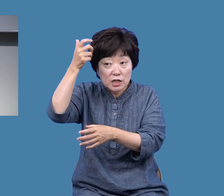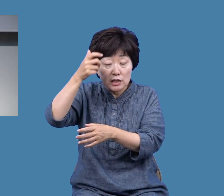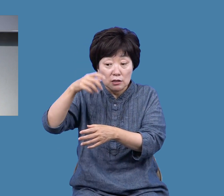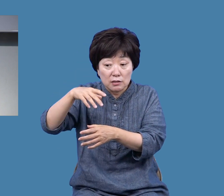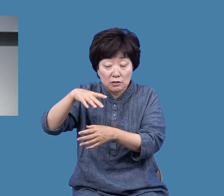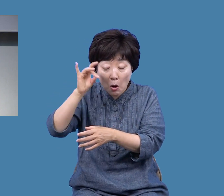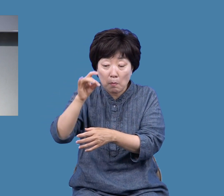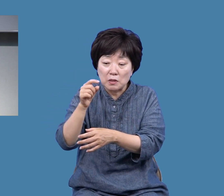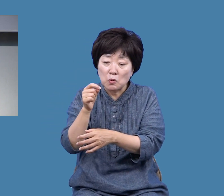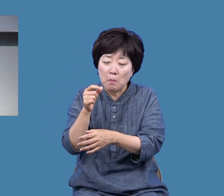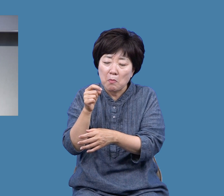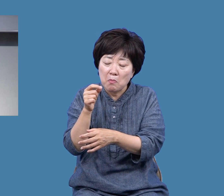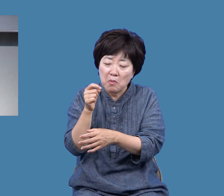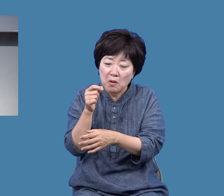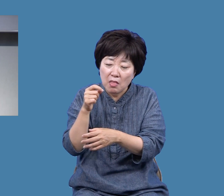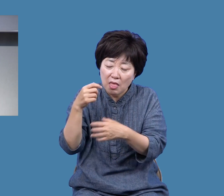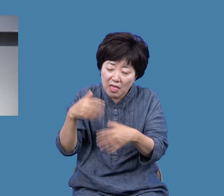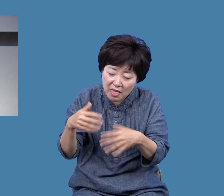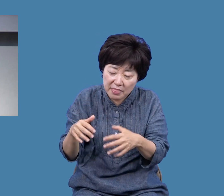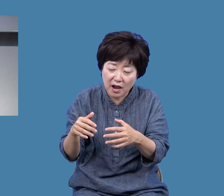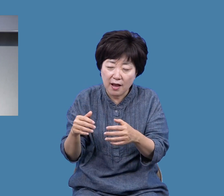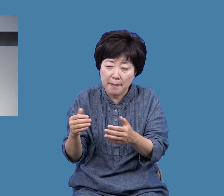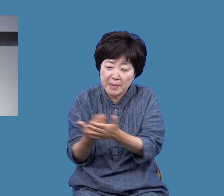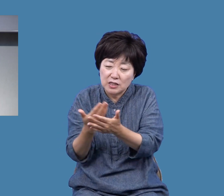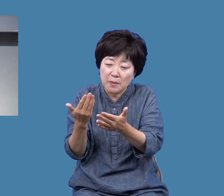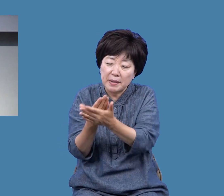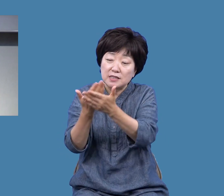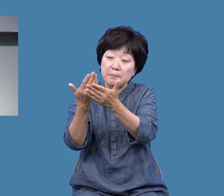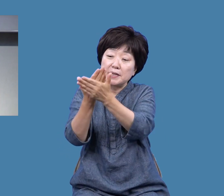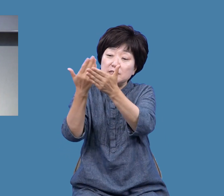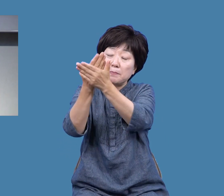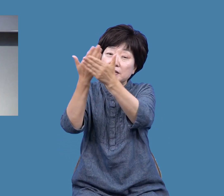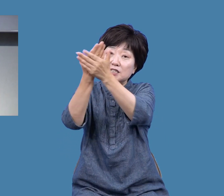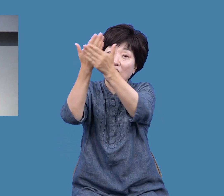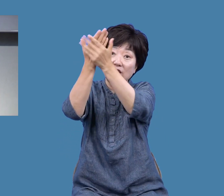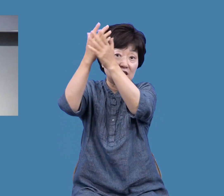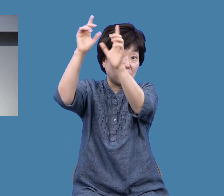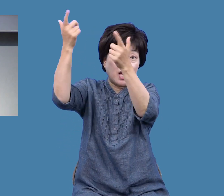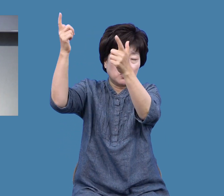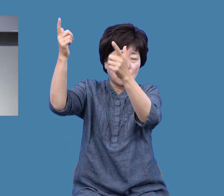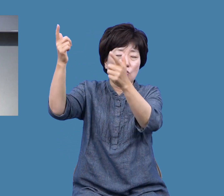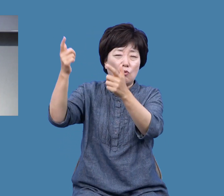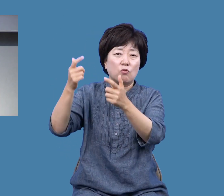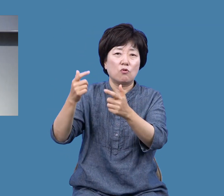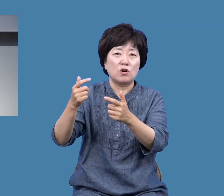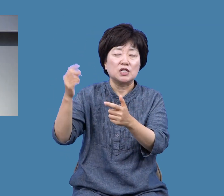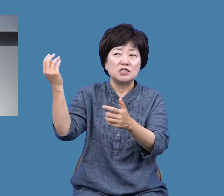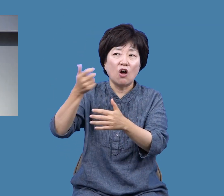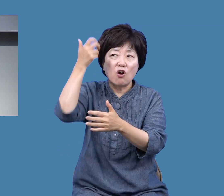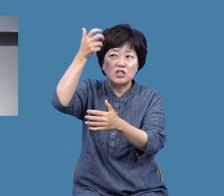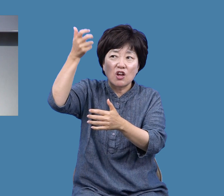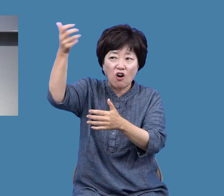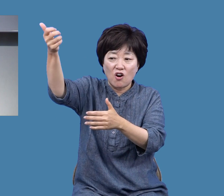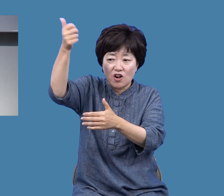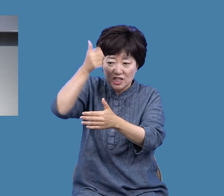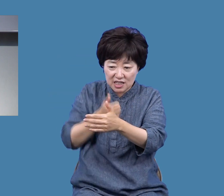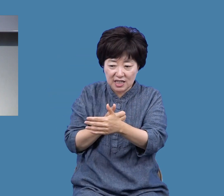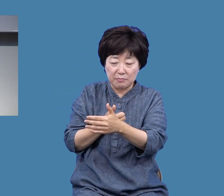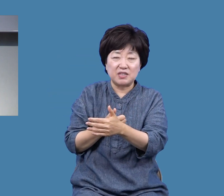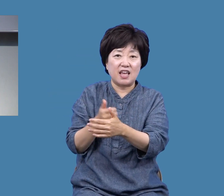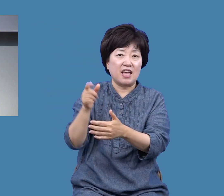발전하고, 그래서 더 커지거나 더 완전해지거나 이런 게 아니라는 거야. 성령이시기 때문에 들어오는 순간부터 그냥